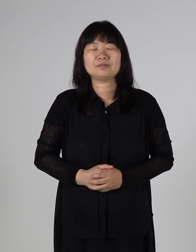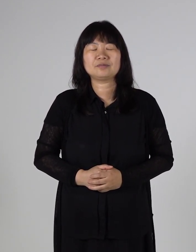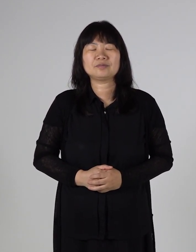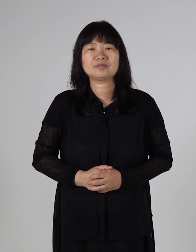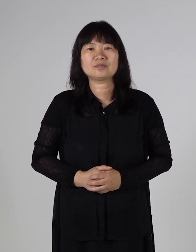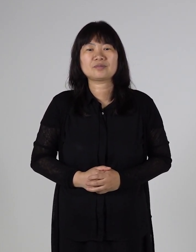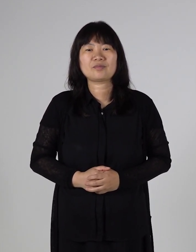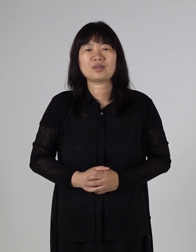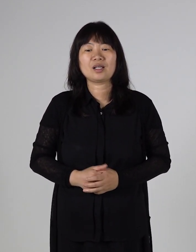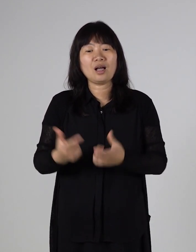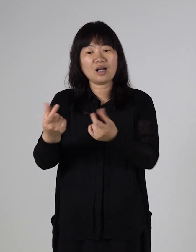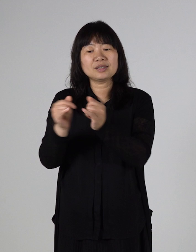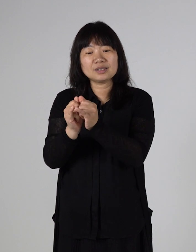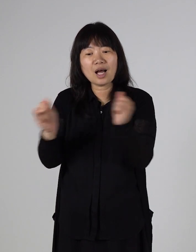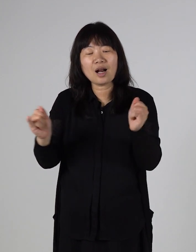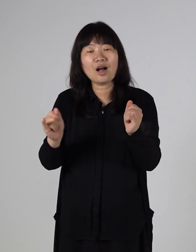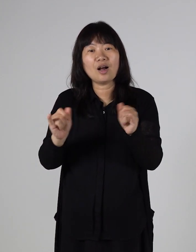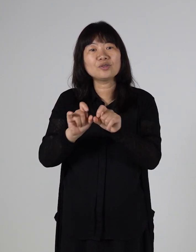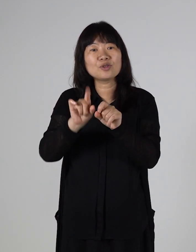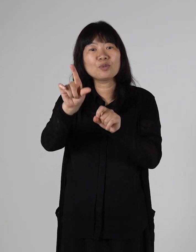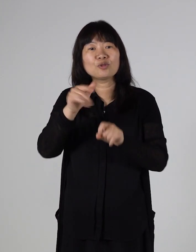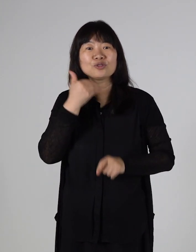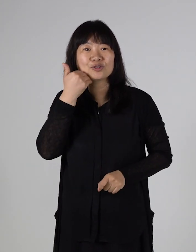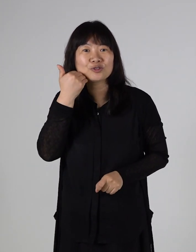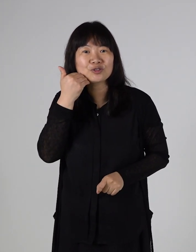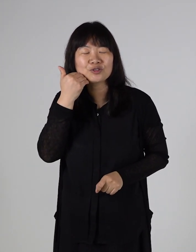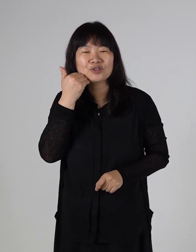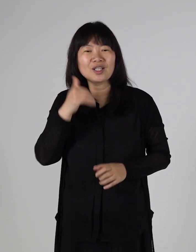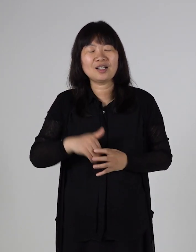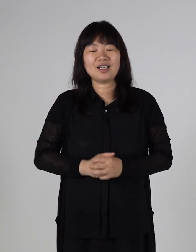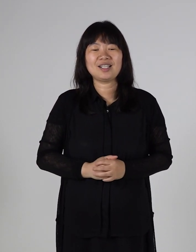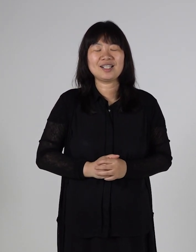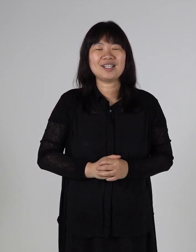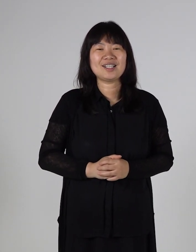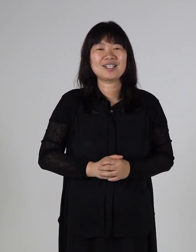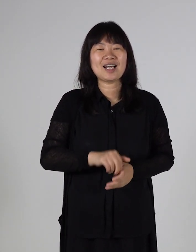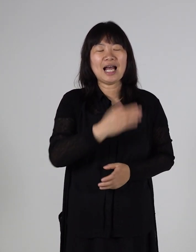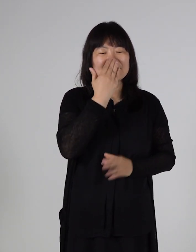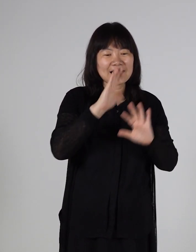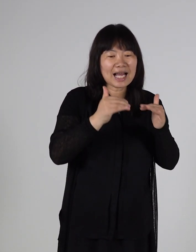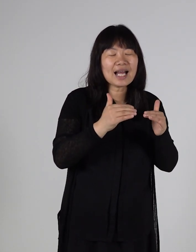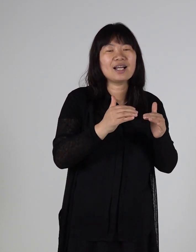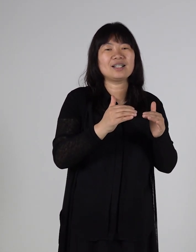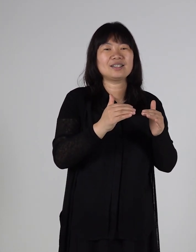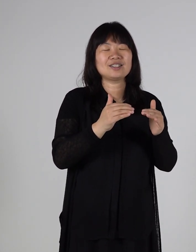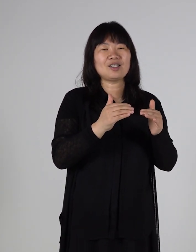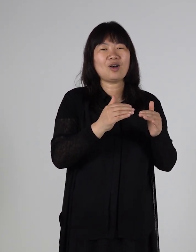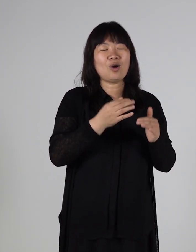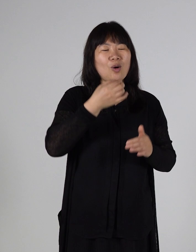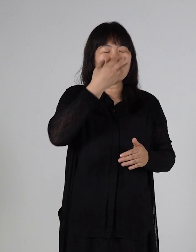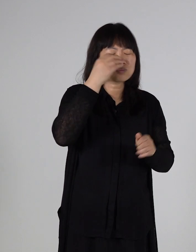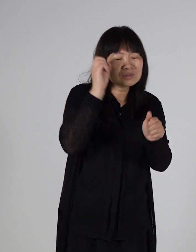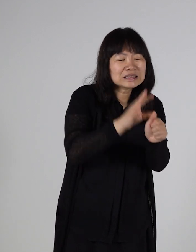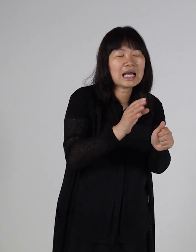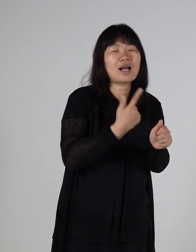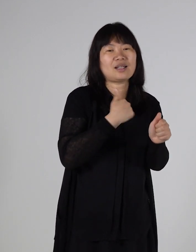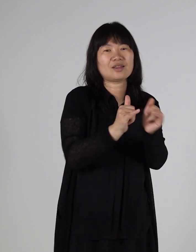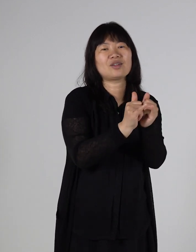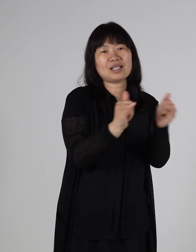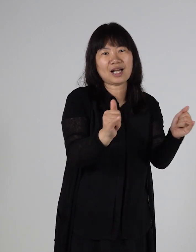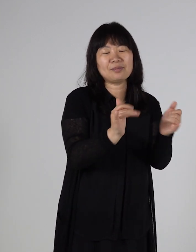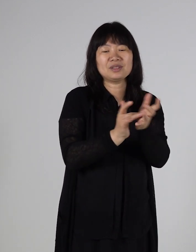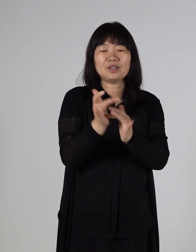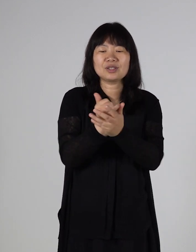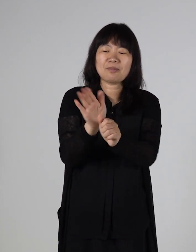그러한 사람들은 주로 이 당시에 사회적인 비천한 자들이에요. 근데 그